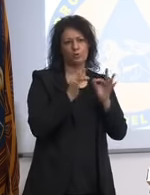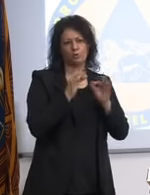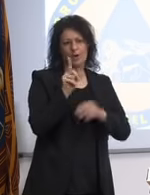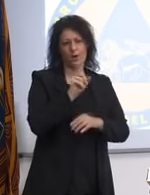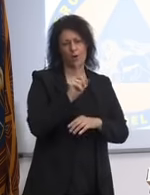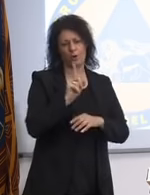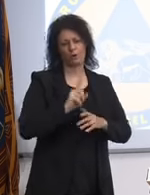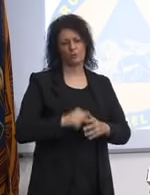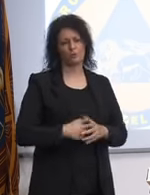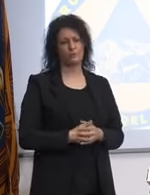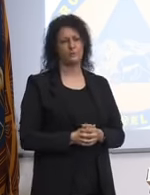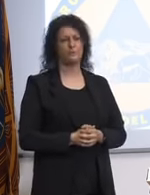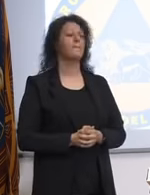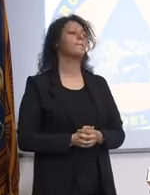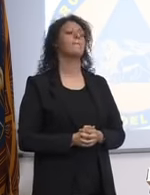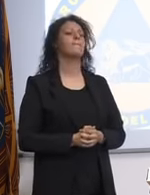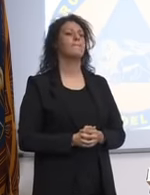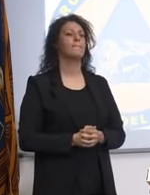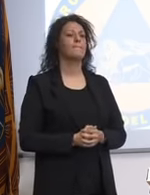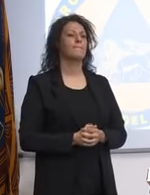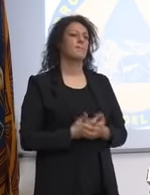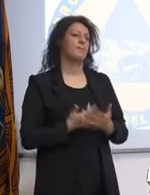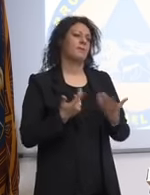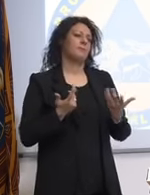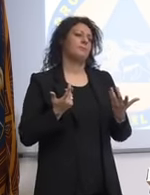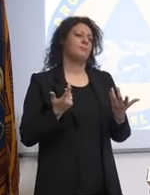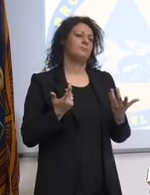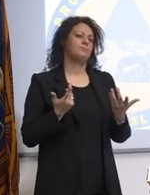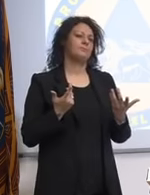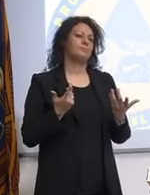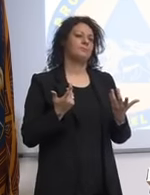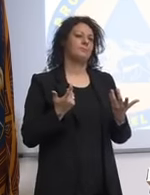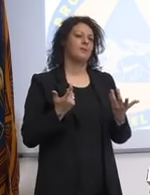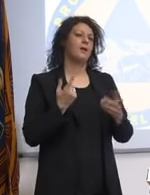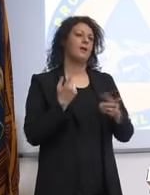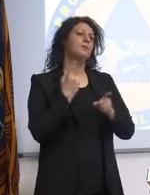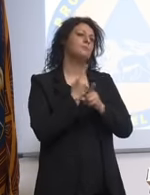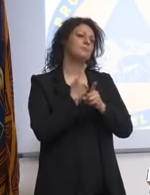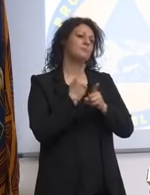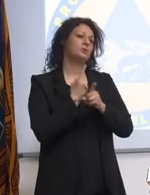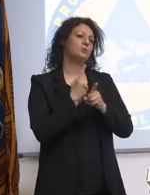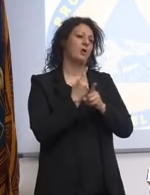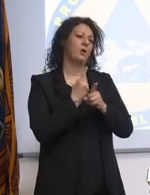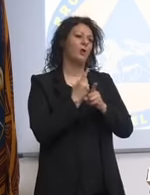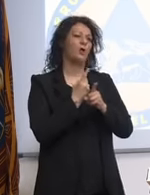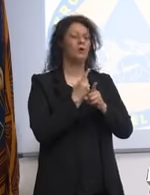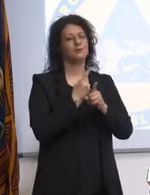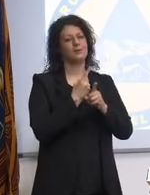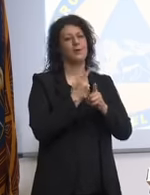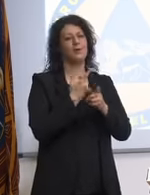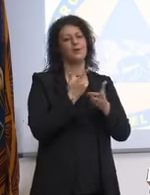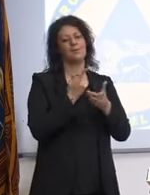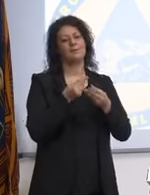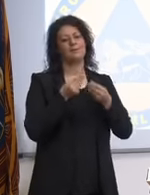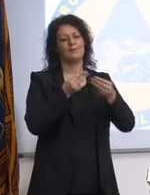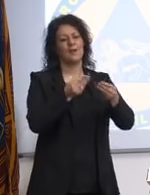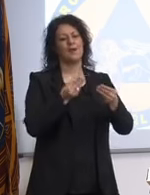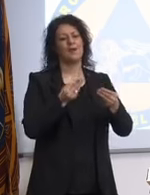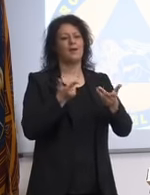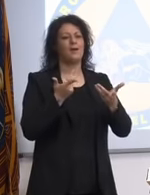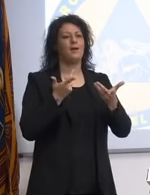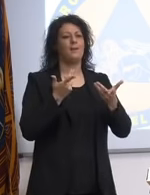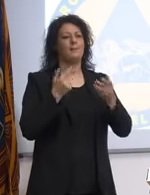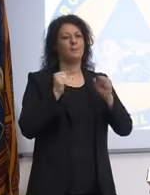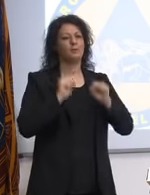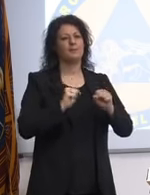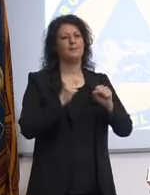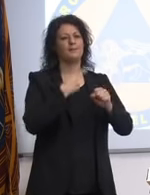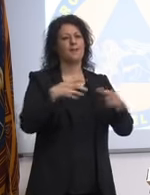punto. Per adesso ci vuole anche un minimo, come si può, di lavoro di squadra, di senso di collettività, di comunità.